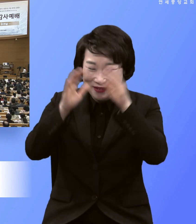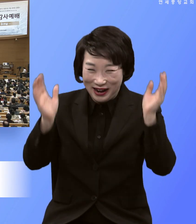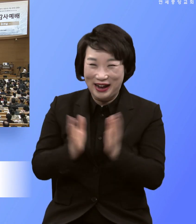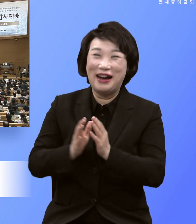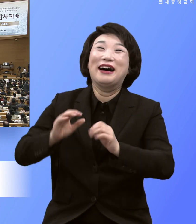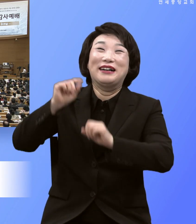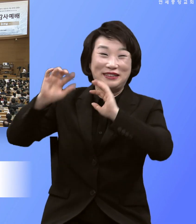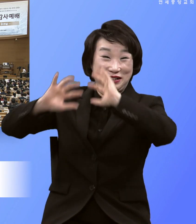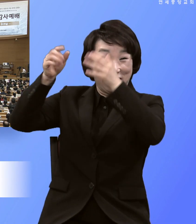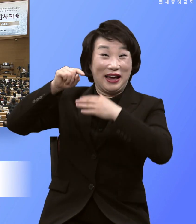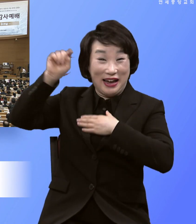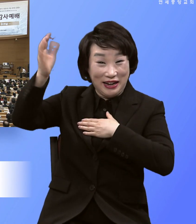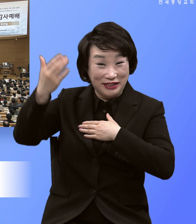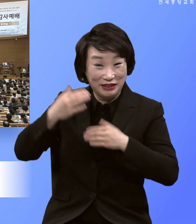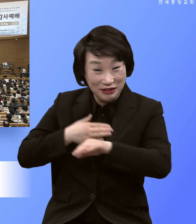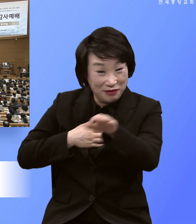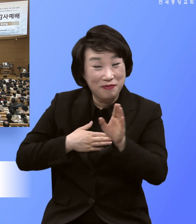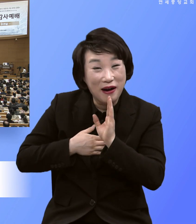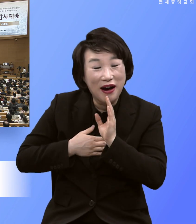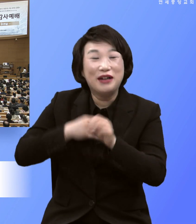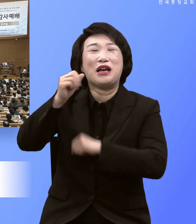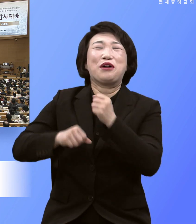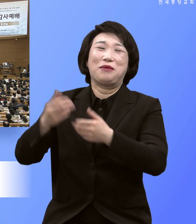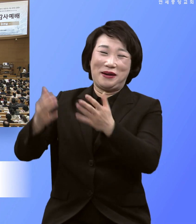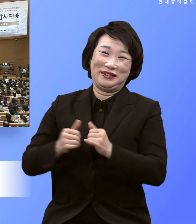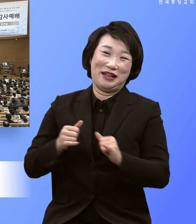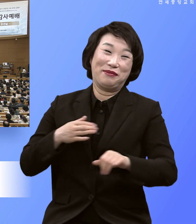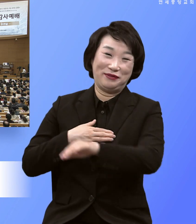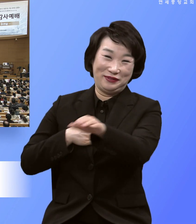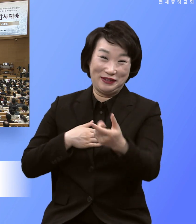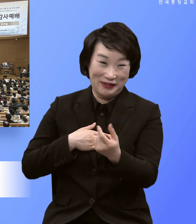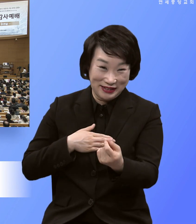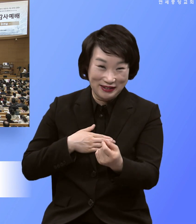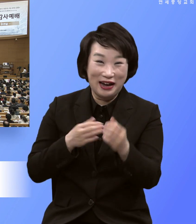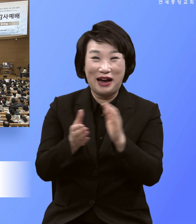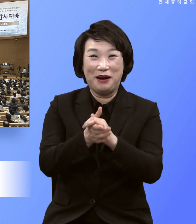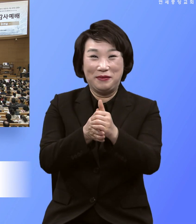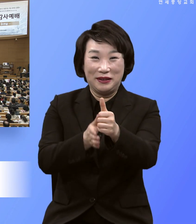우리는 자유를 얻은 사람들이라면 아멘 합시다.